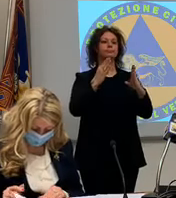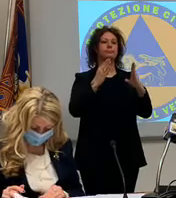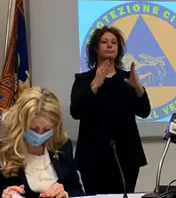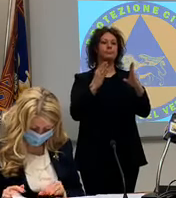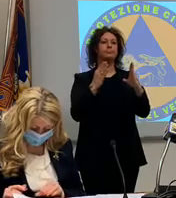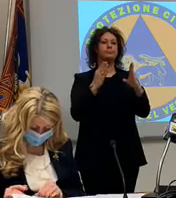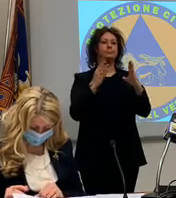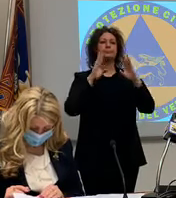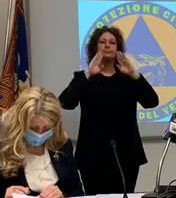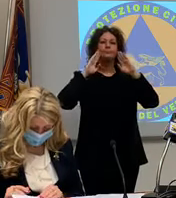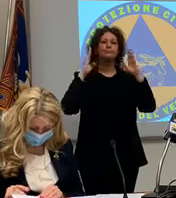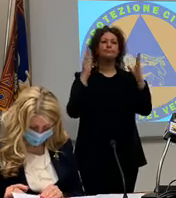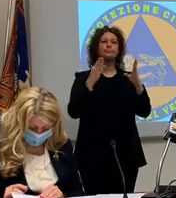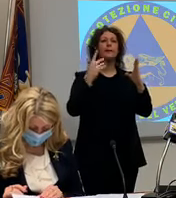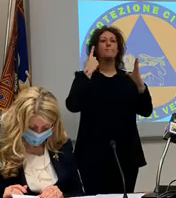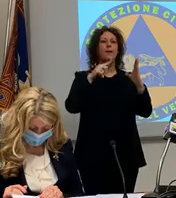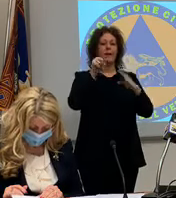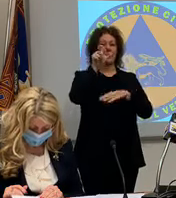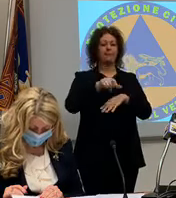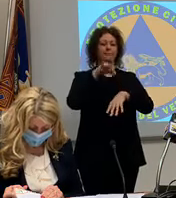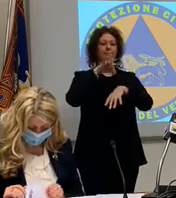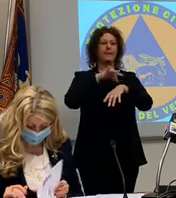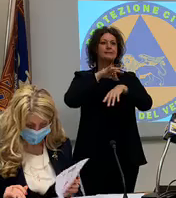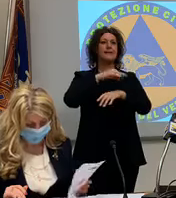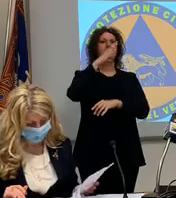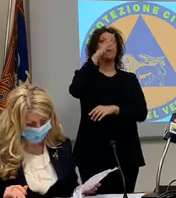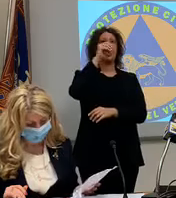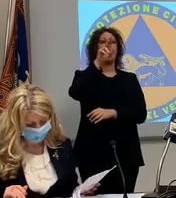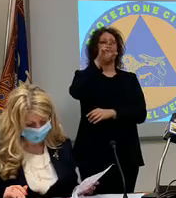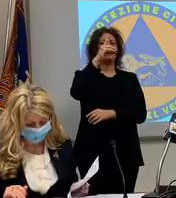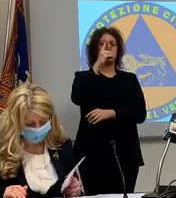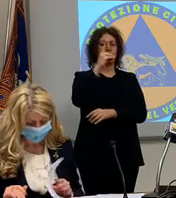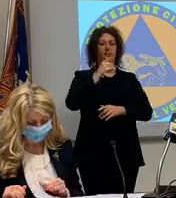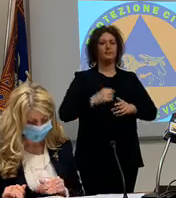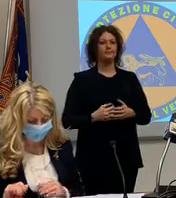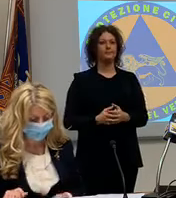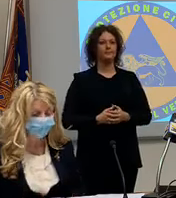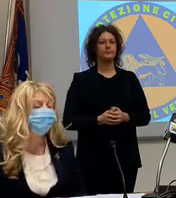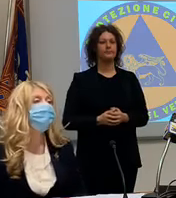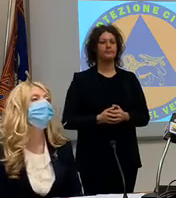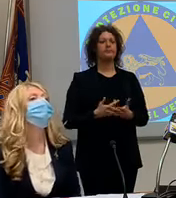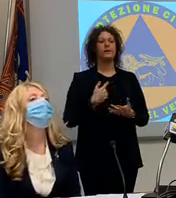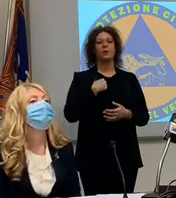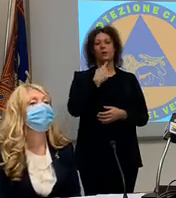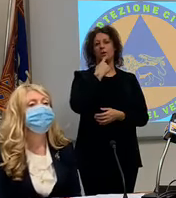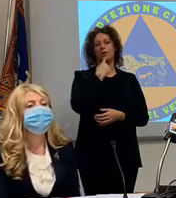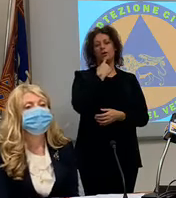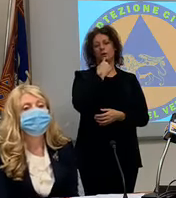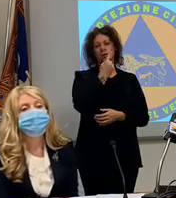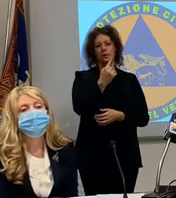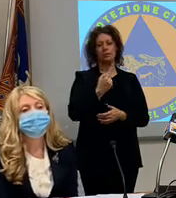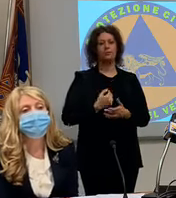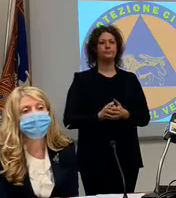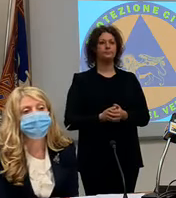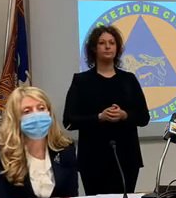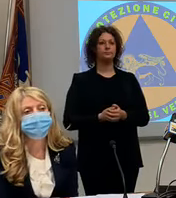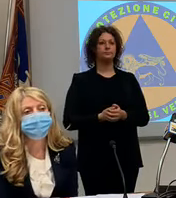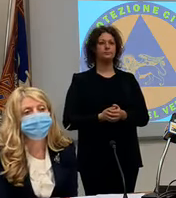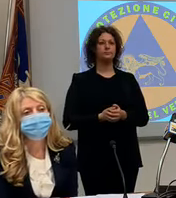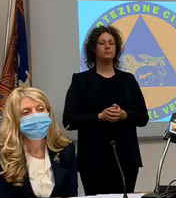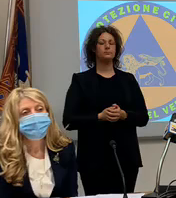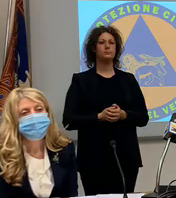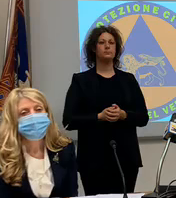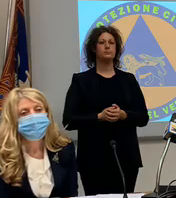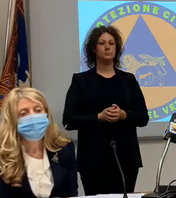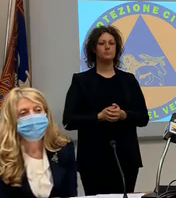tutti formattati per il paziente covid Io non mi stancherò mai di dirlo che questa tragedia Se la guardiamo con i